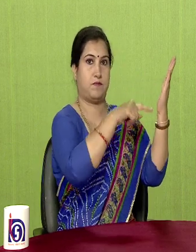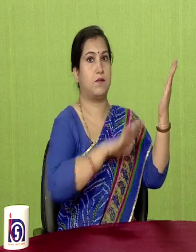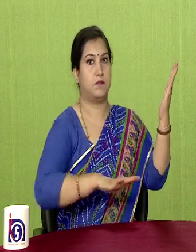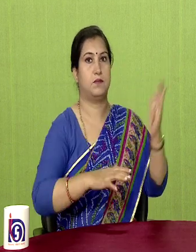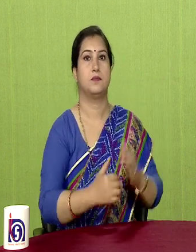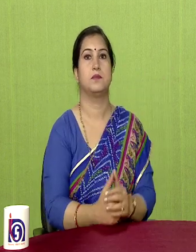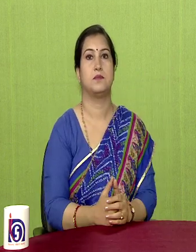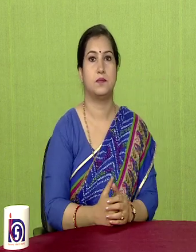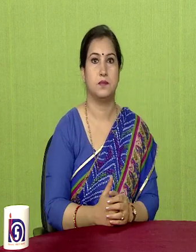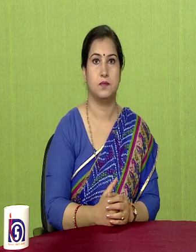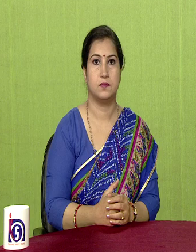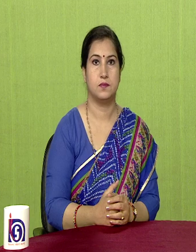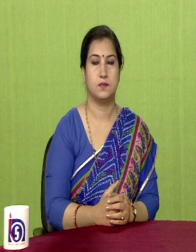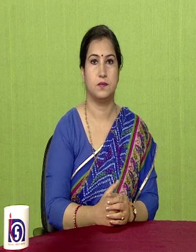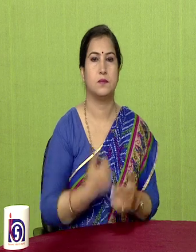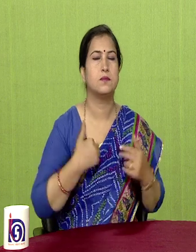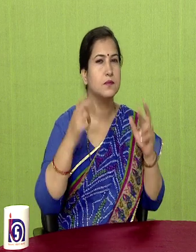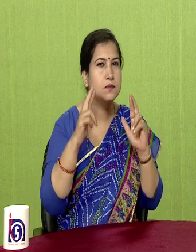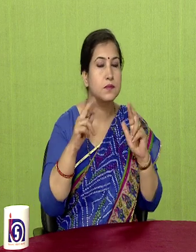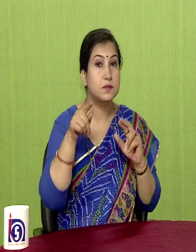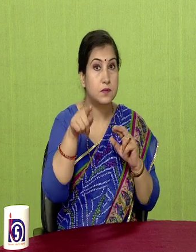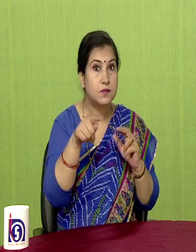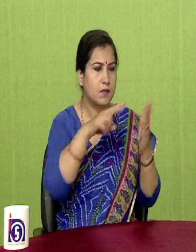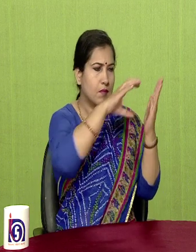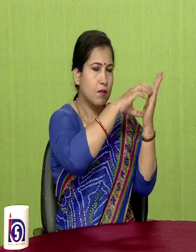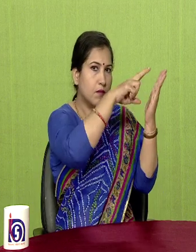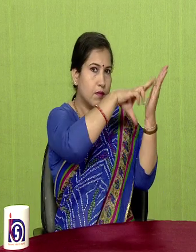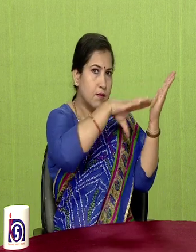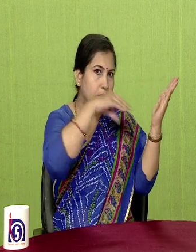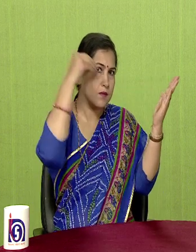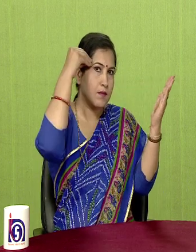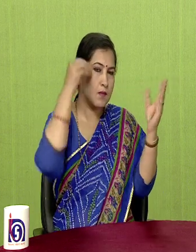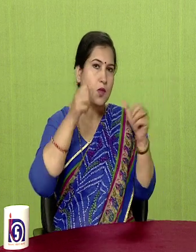आशा करती हूँ कि आपको यह अंश भली भांति समझ आ गया होगा।